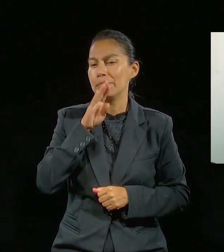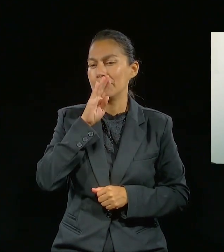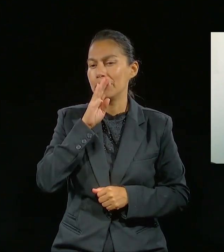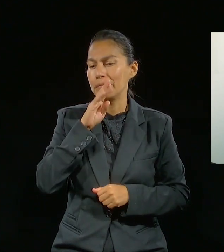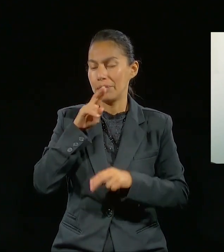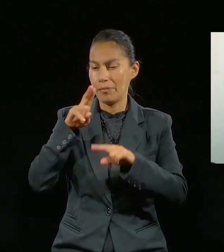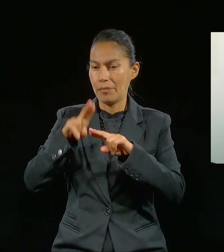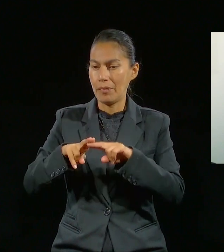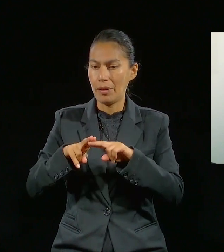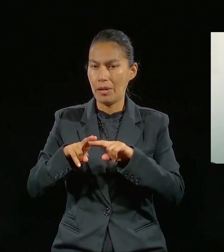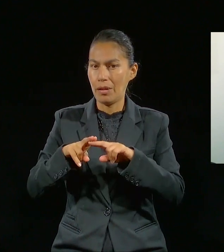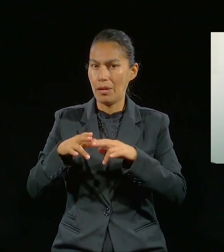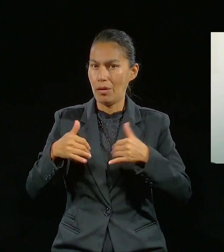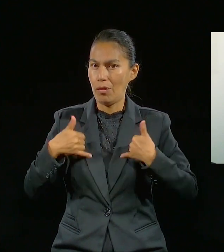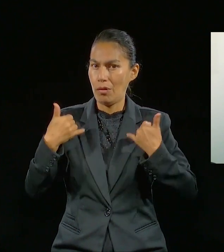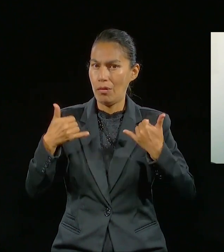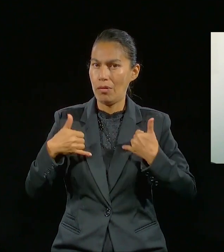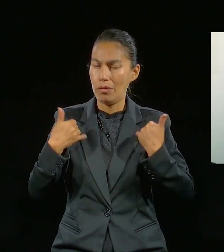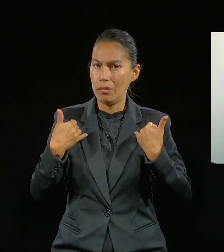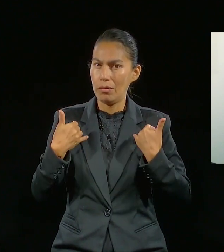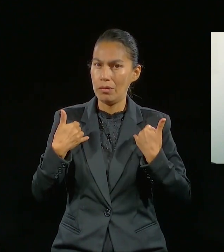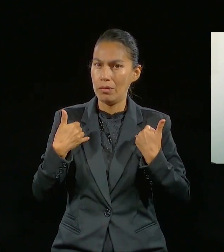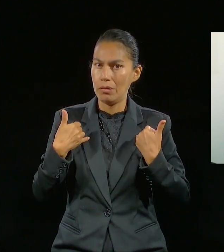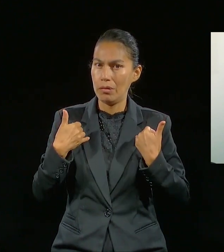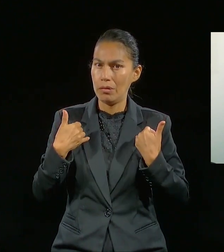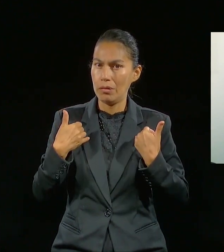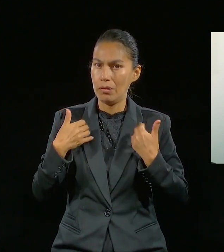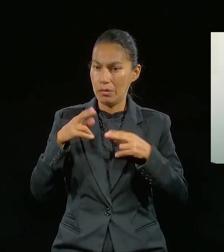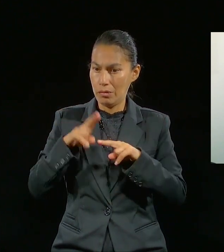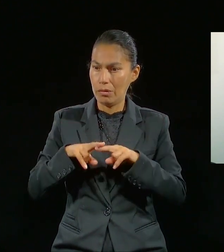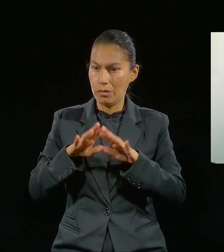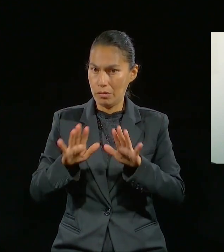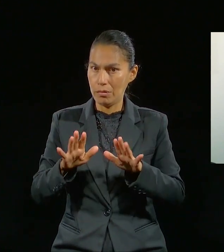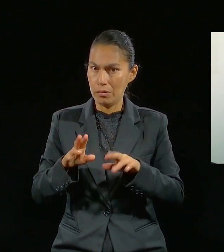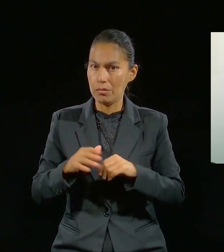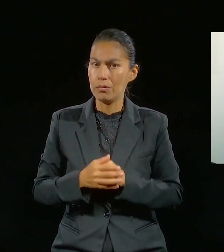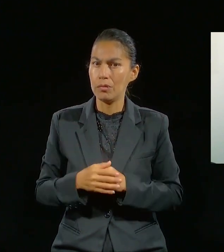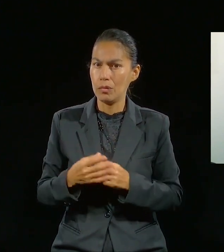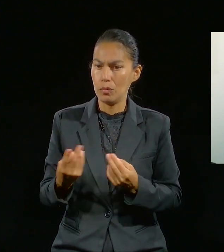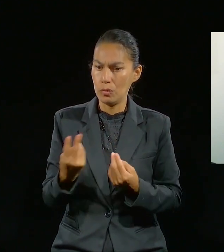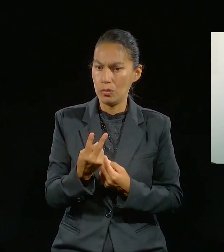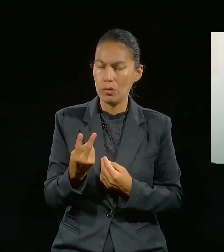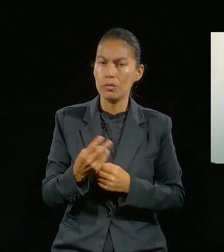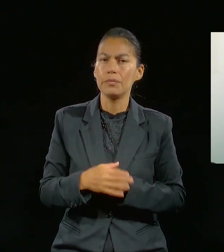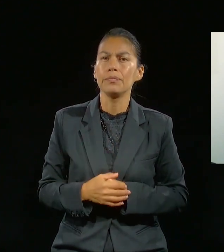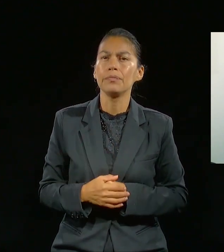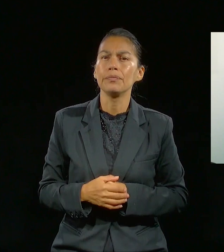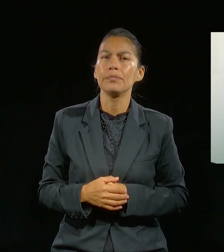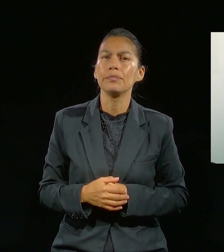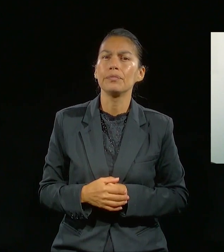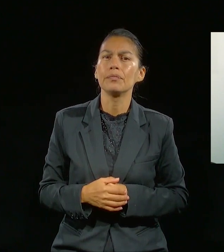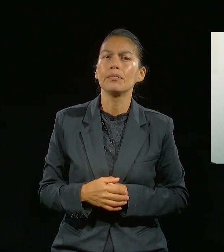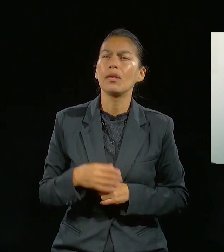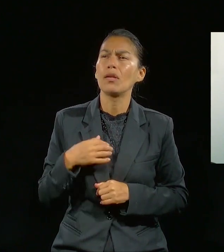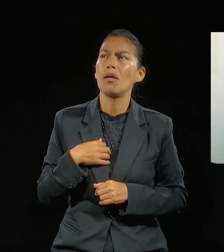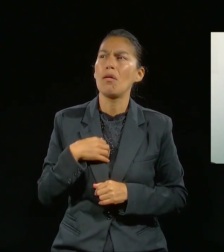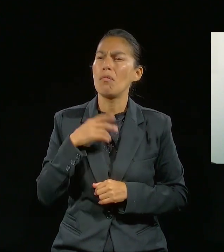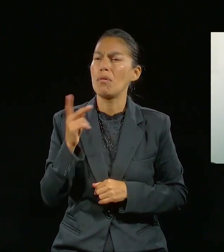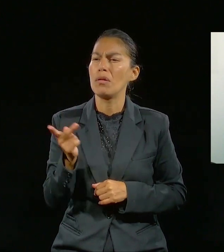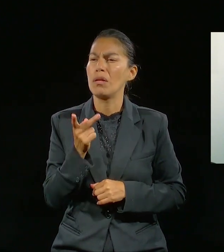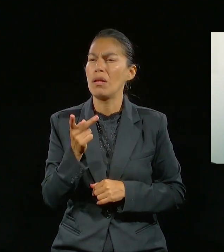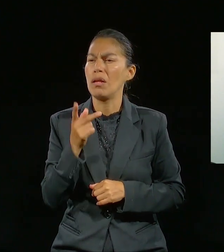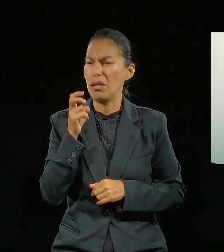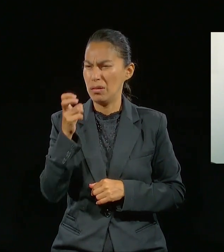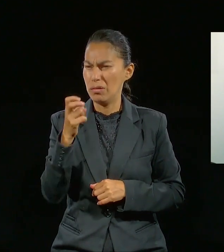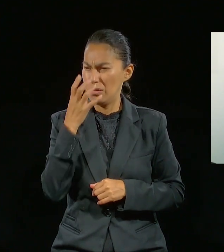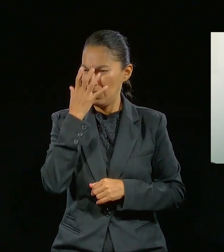con la joven? Las dos se van a sentar juntas. Le digo, entonces ya es algo como, yo no le tengo que estar preguntando, pastor, de